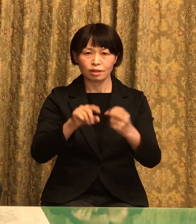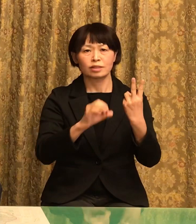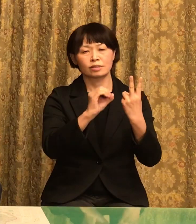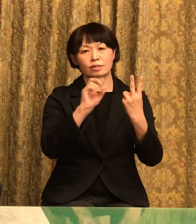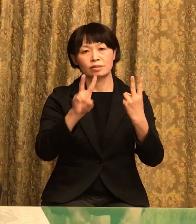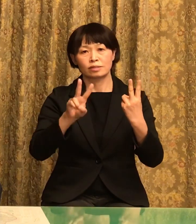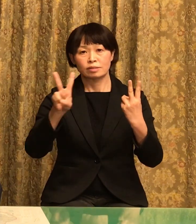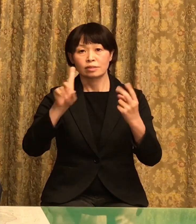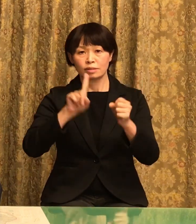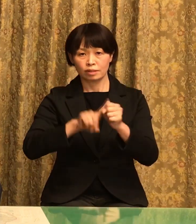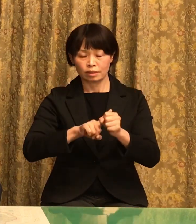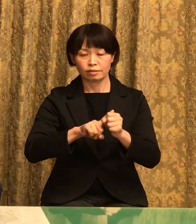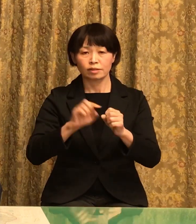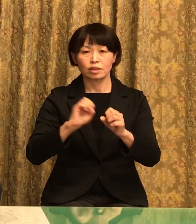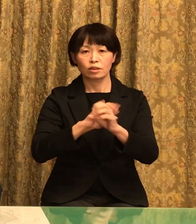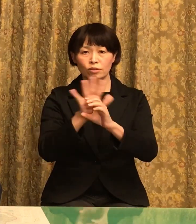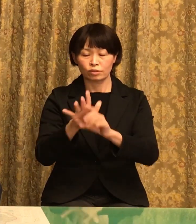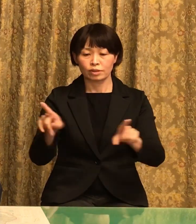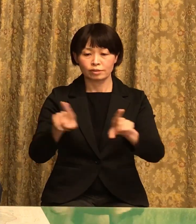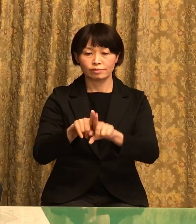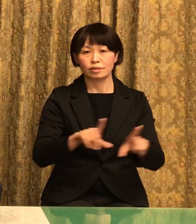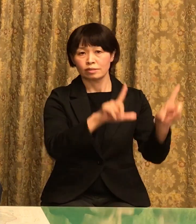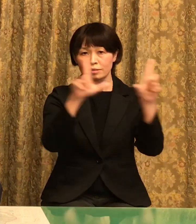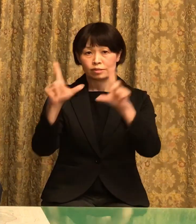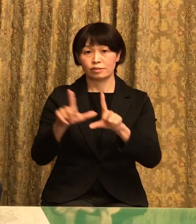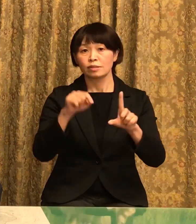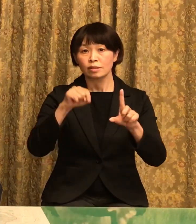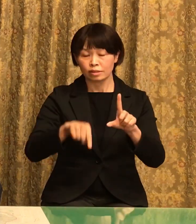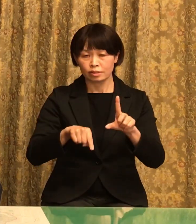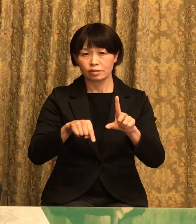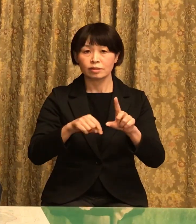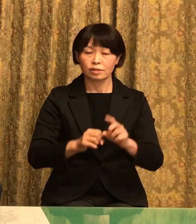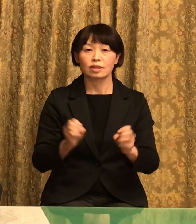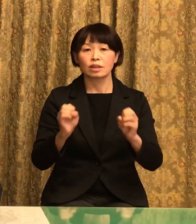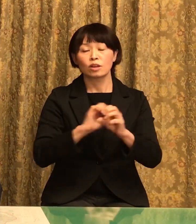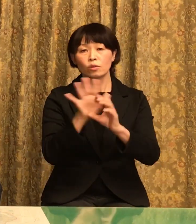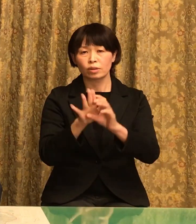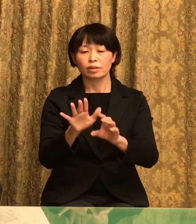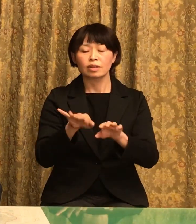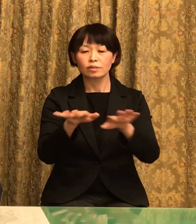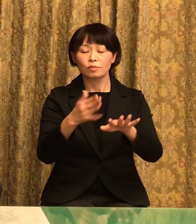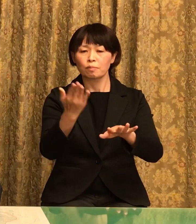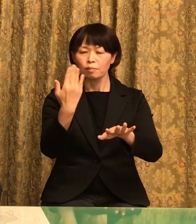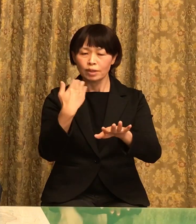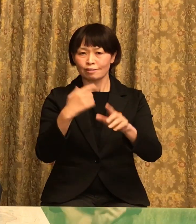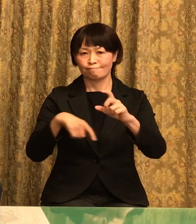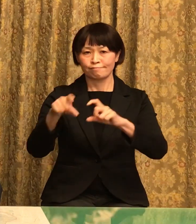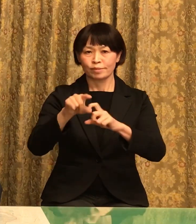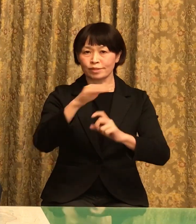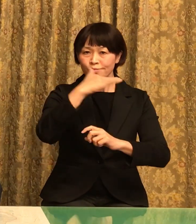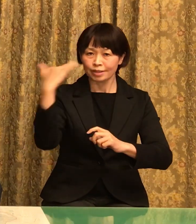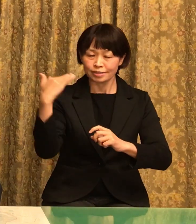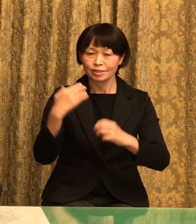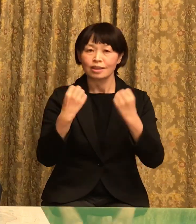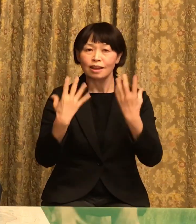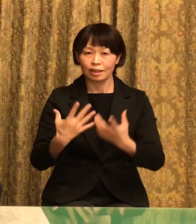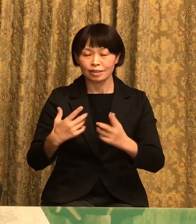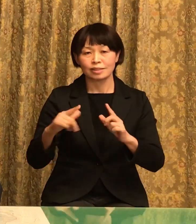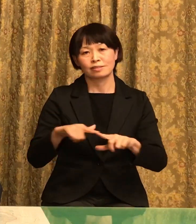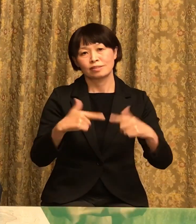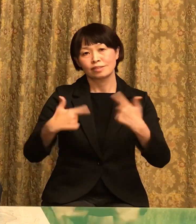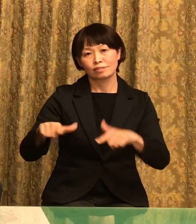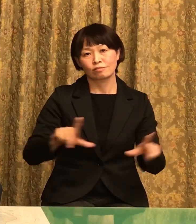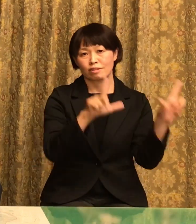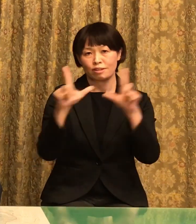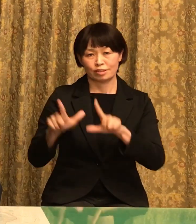2022年はコロナと共存する中で、コロナ前よりも素晴らしい新たな日常を県民